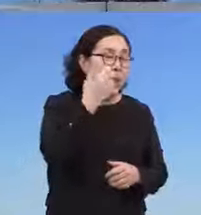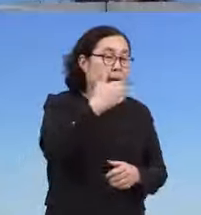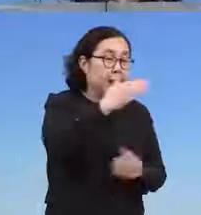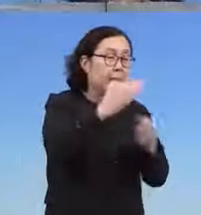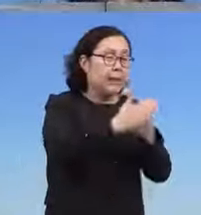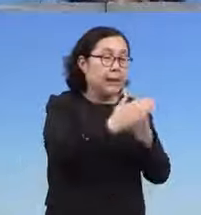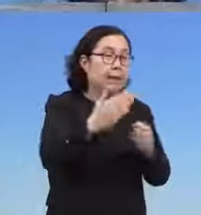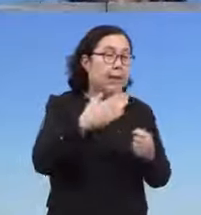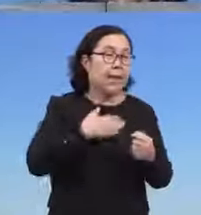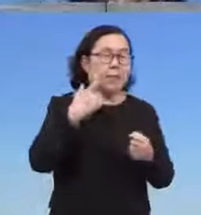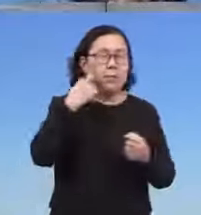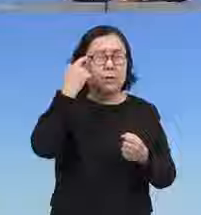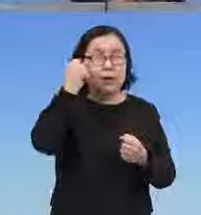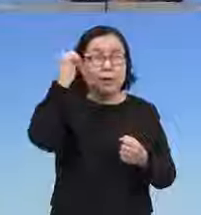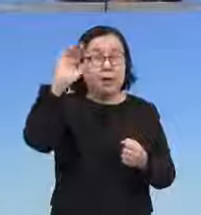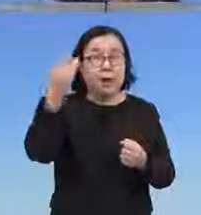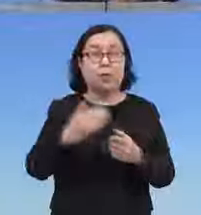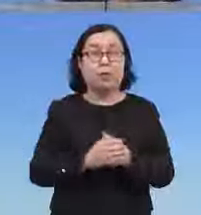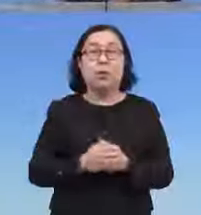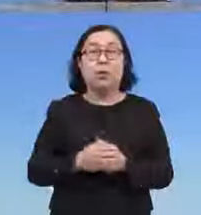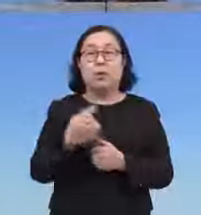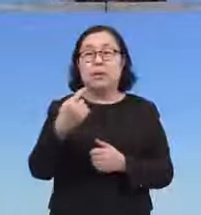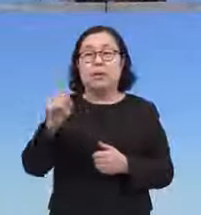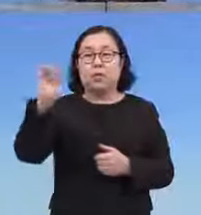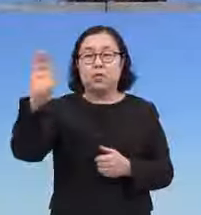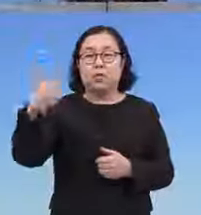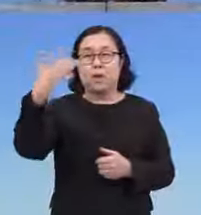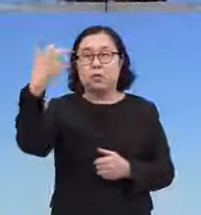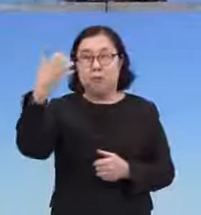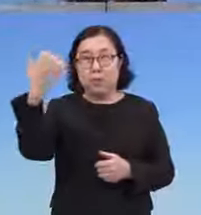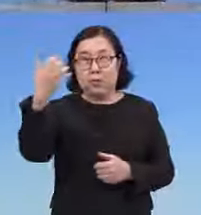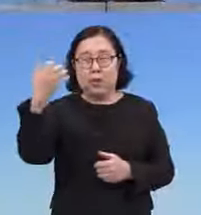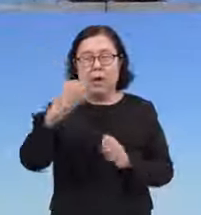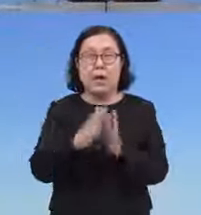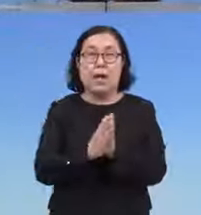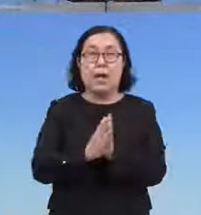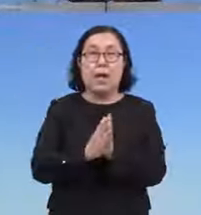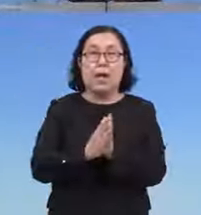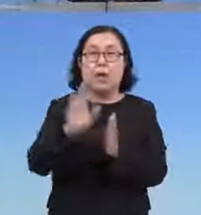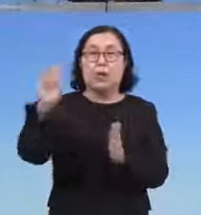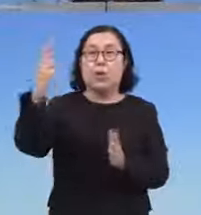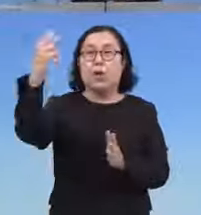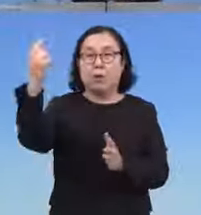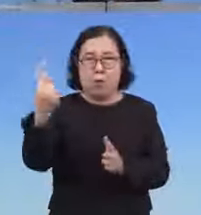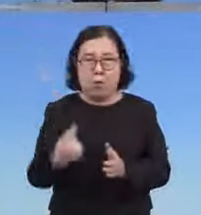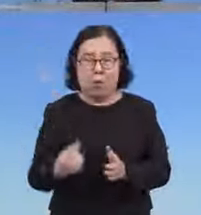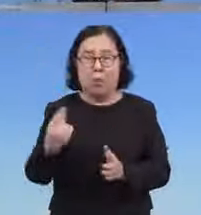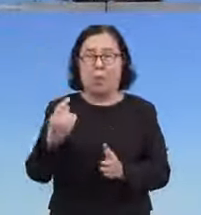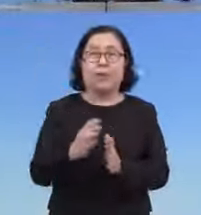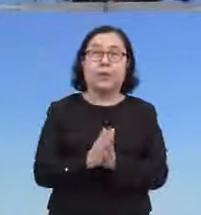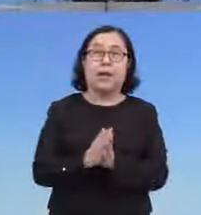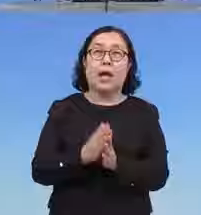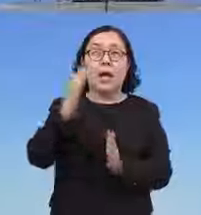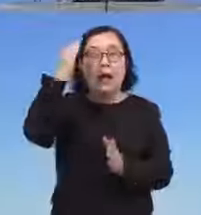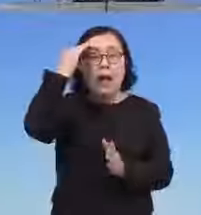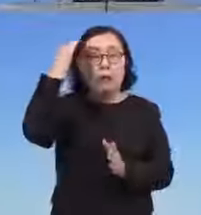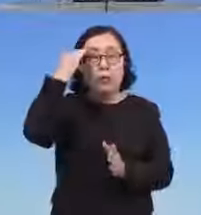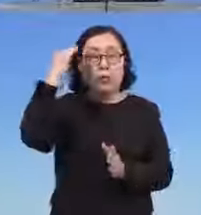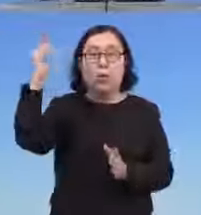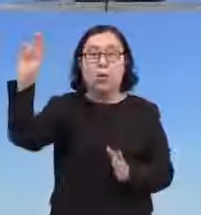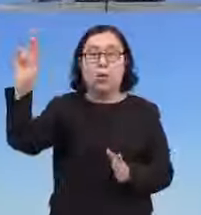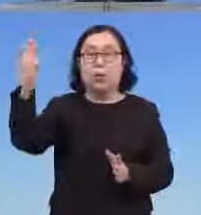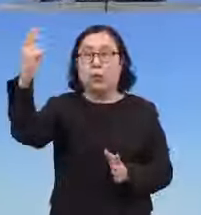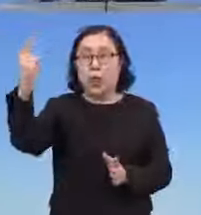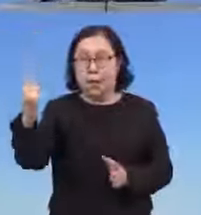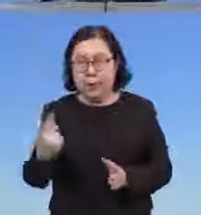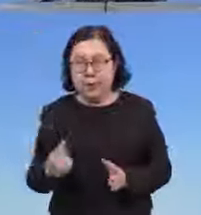때문에 목회자가 됐고요. 그런가 하면은 90년에 제가 다시 이민 보따리 2개 딸랑 들고